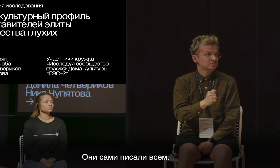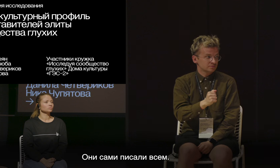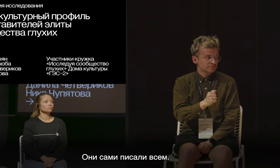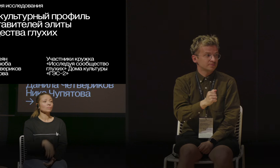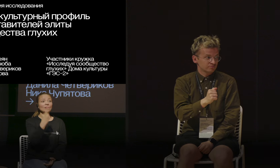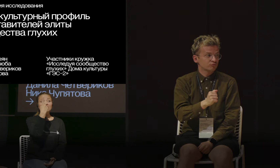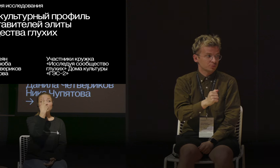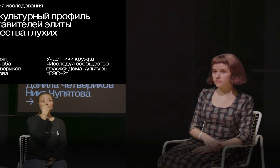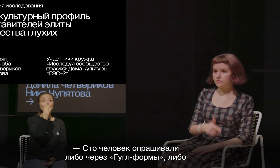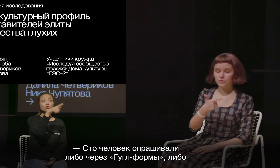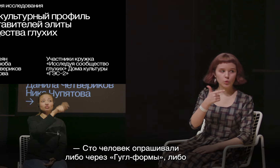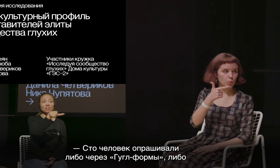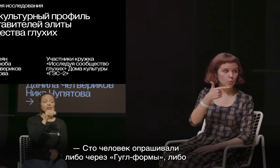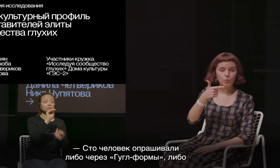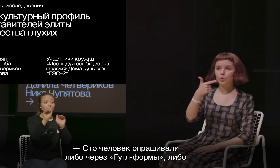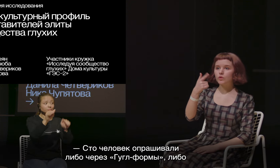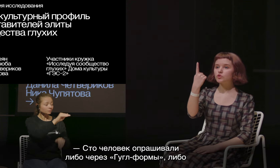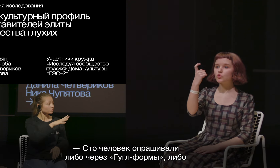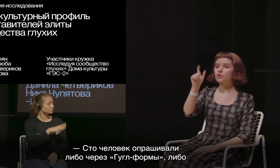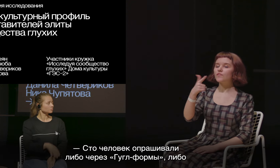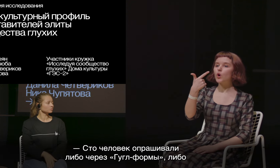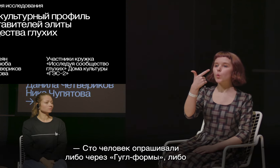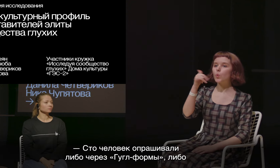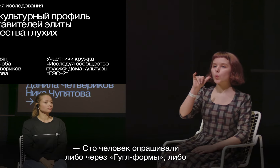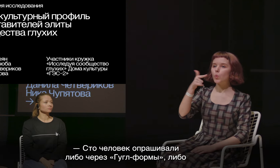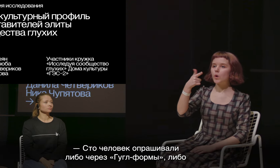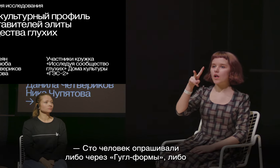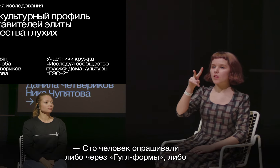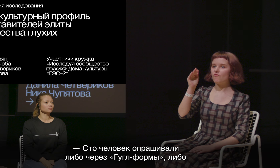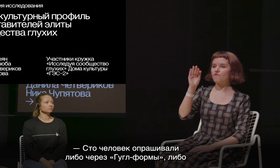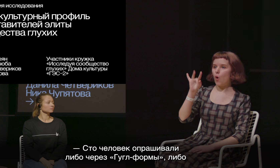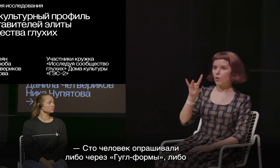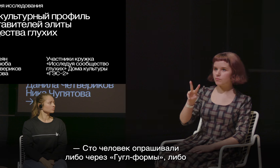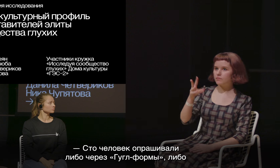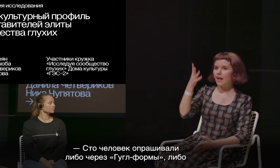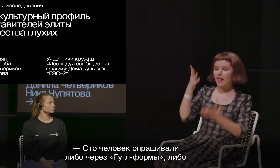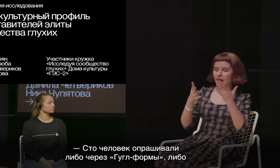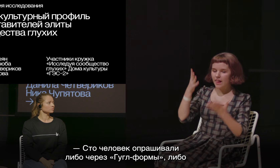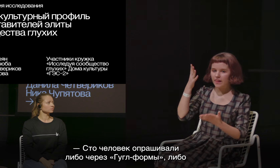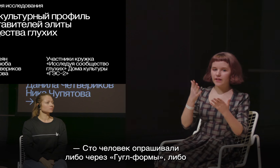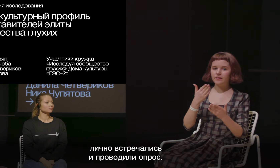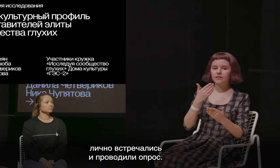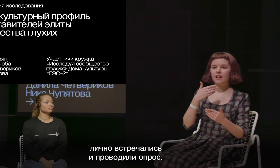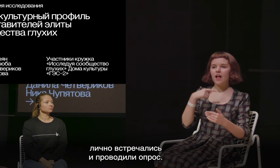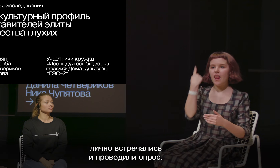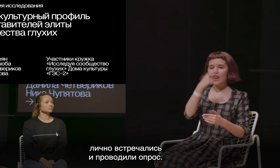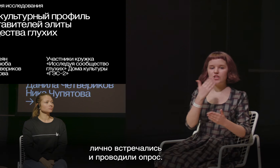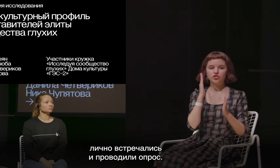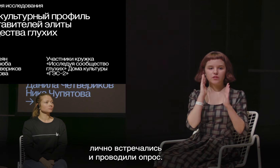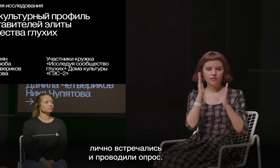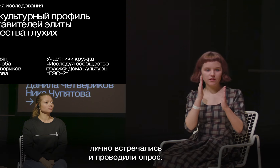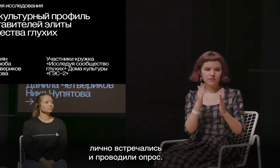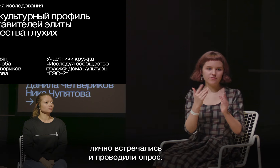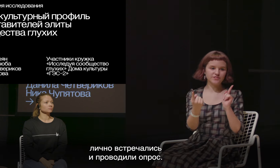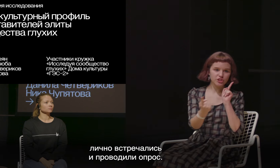да. Да, передавали информацию им лично. Да, лично срабатывали, работали все над этим. Google Form обращались либо